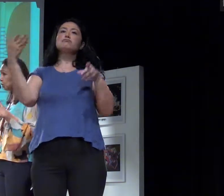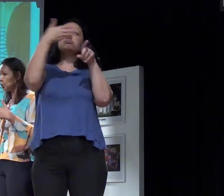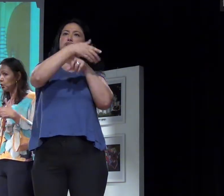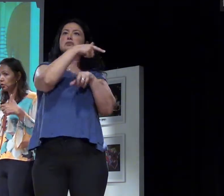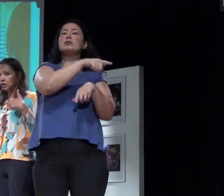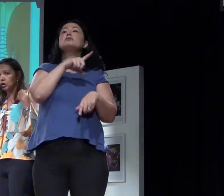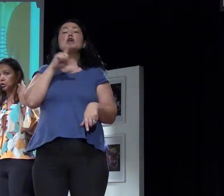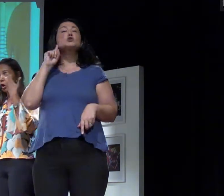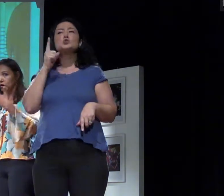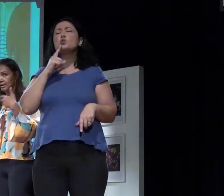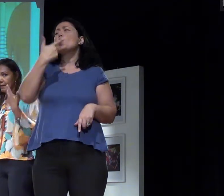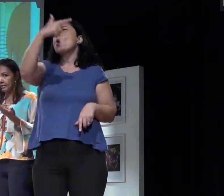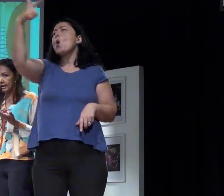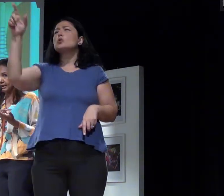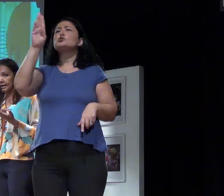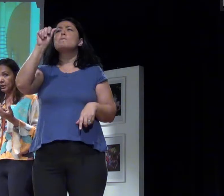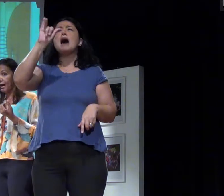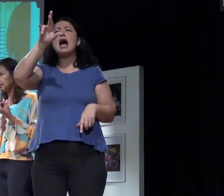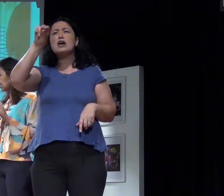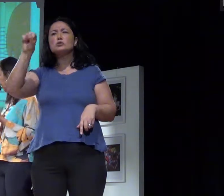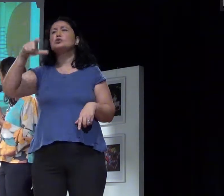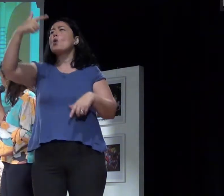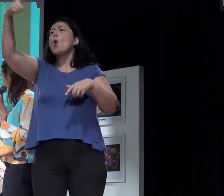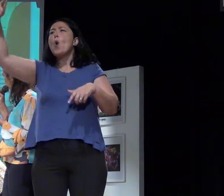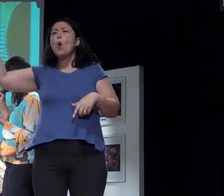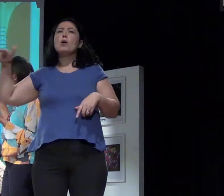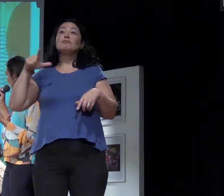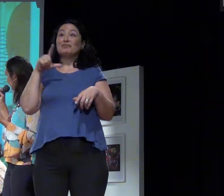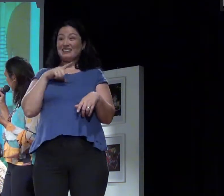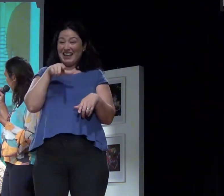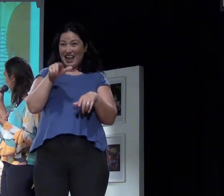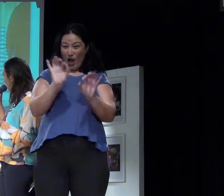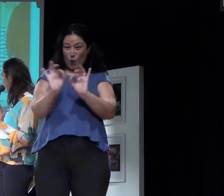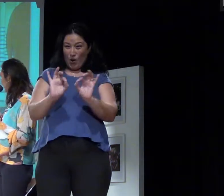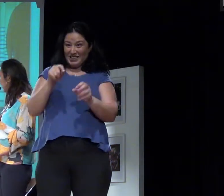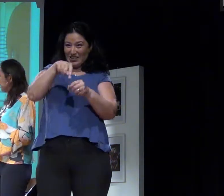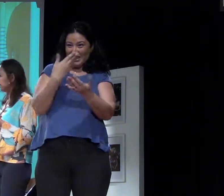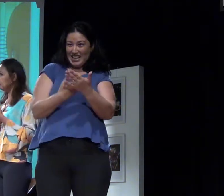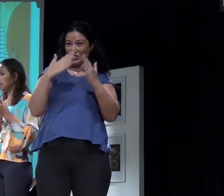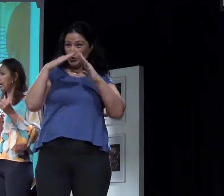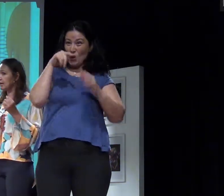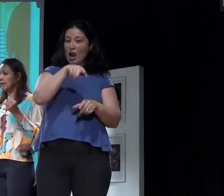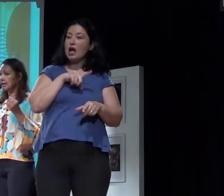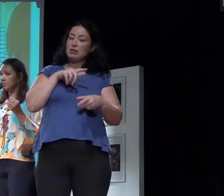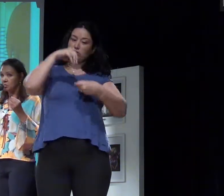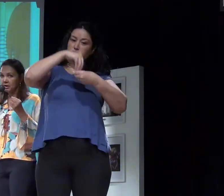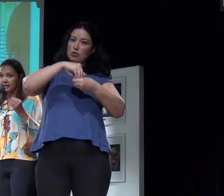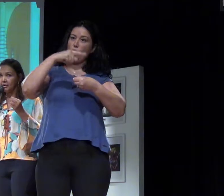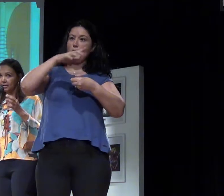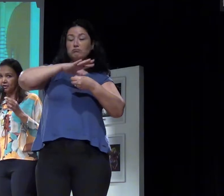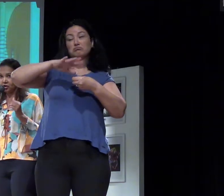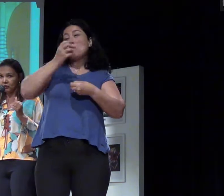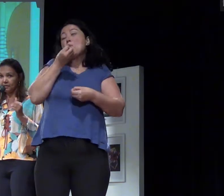também surdos de outros bairros da cidade. Então, a escola, a nível de localização, ela está numa localização não